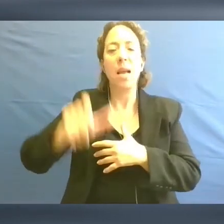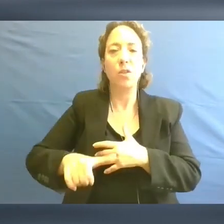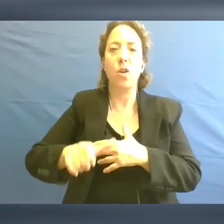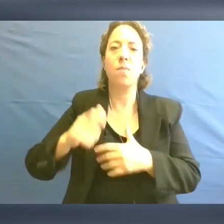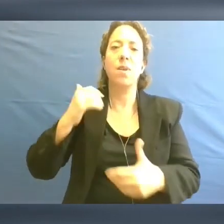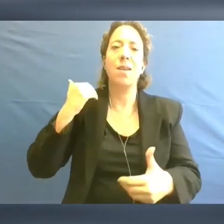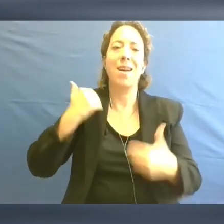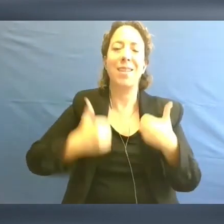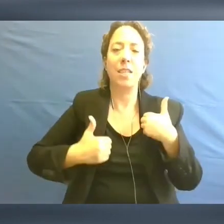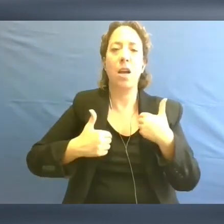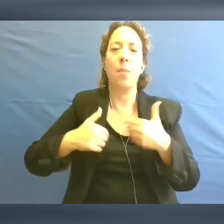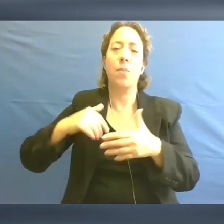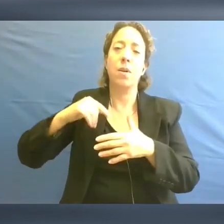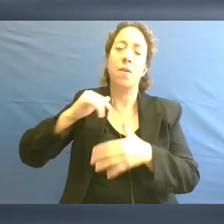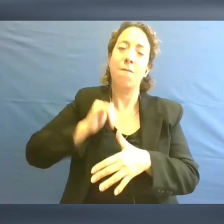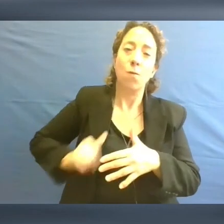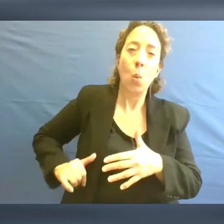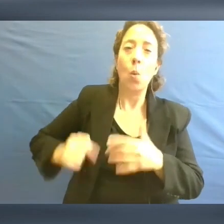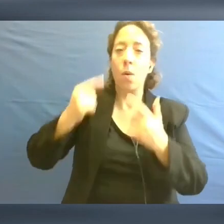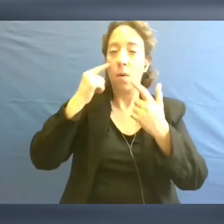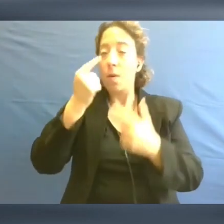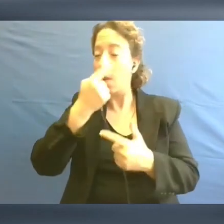handicaps sévères au niveau visuel.